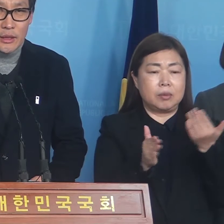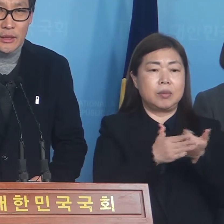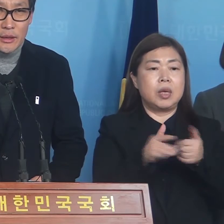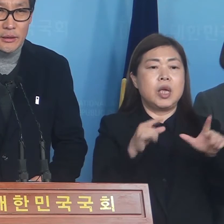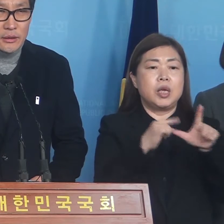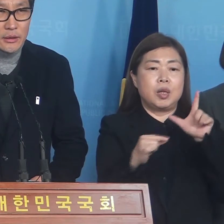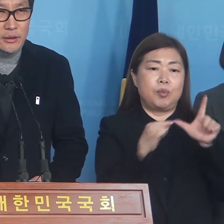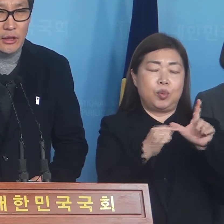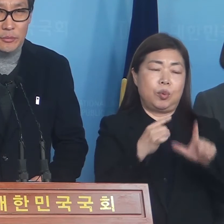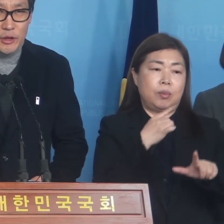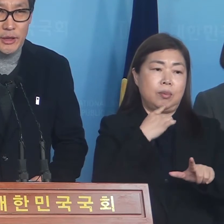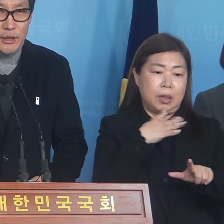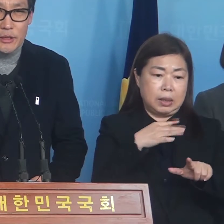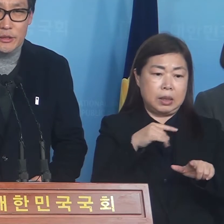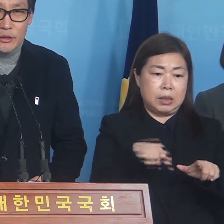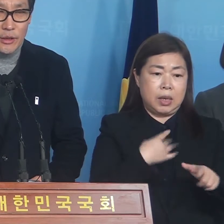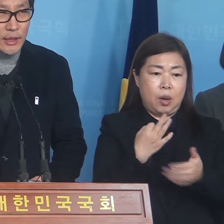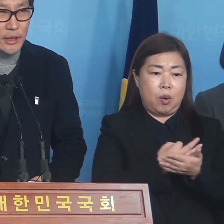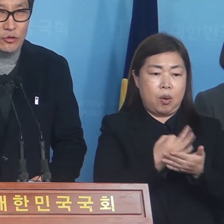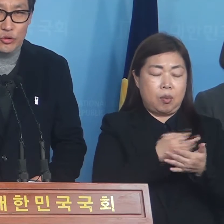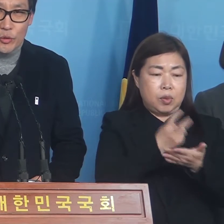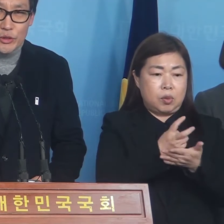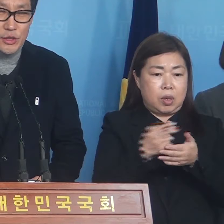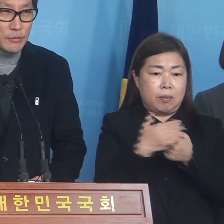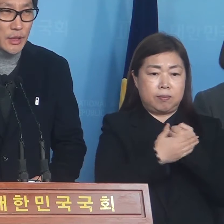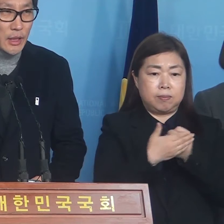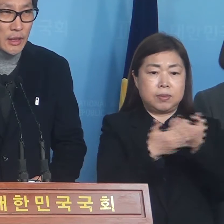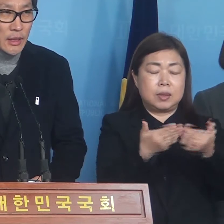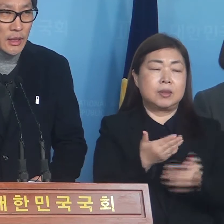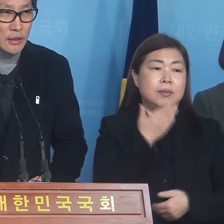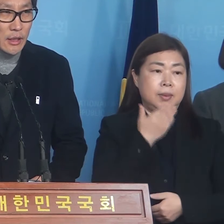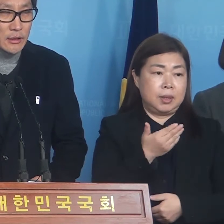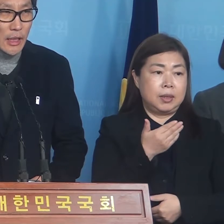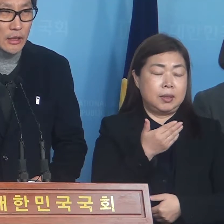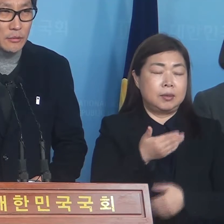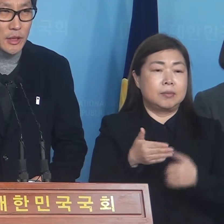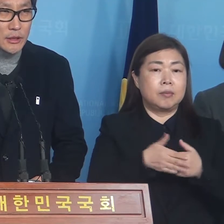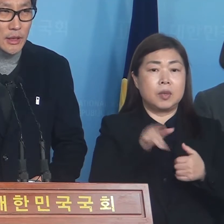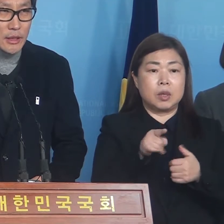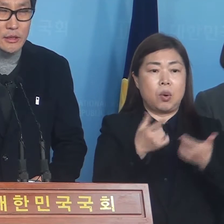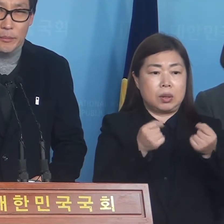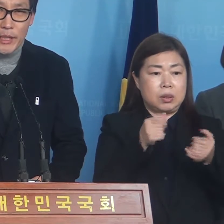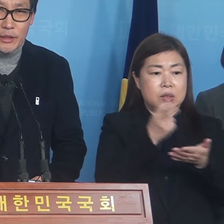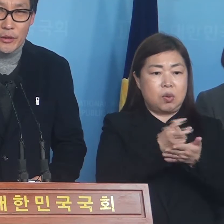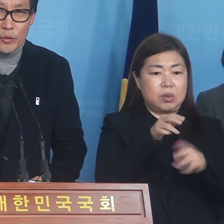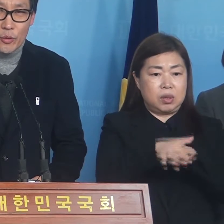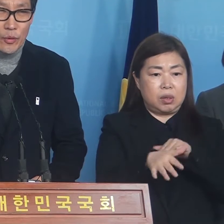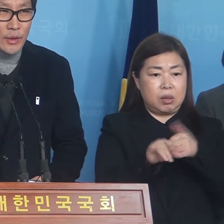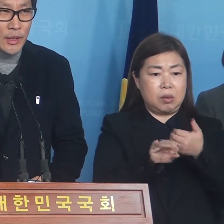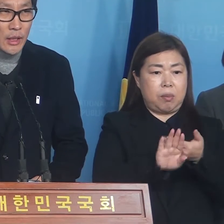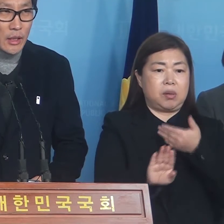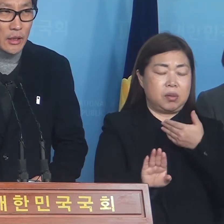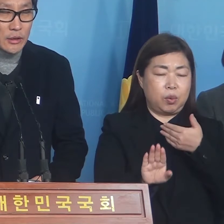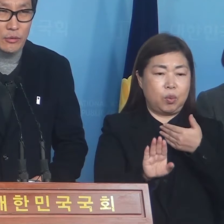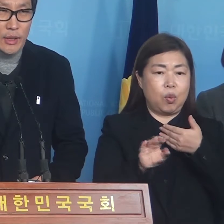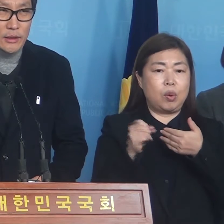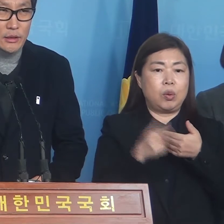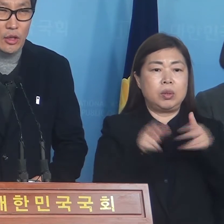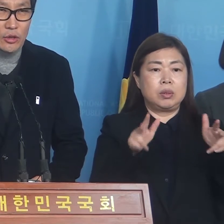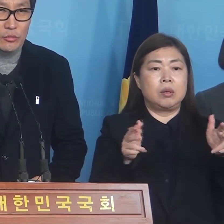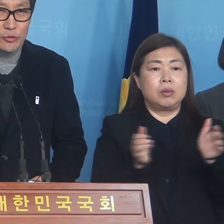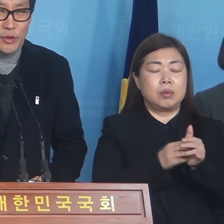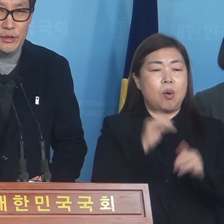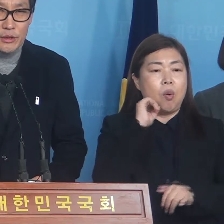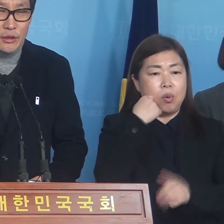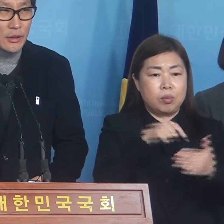그 자영업 정책에 대해서 혜택을 누리고 있었습니다. 그러한 자영업 정책에 대해서 배제되고 그동안